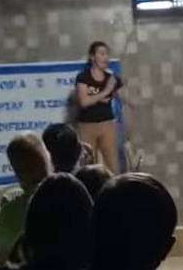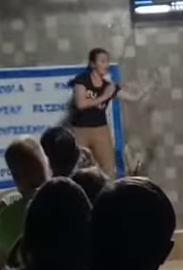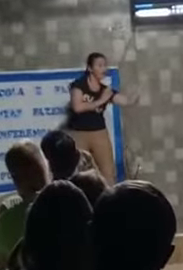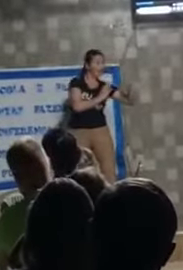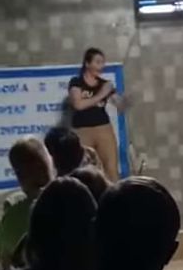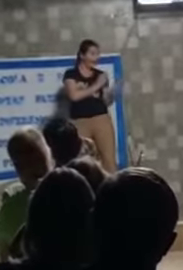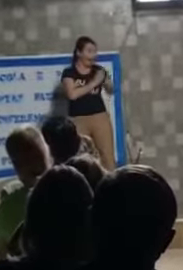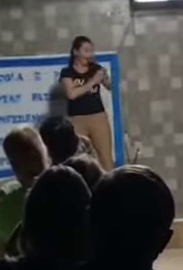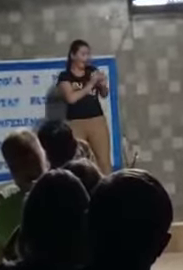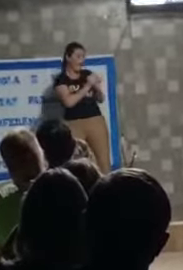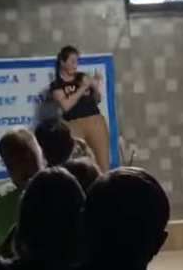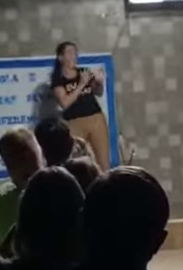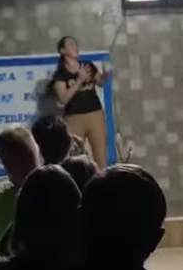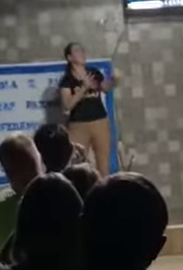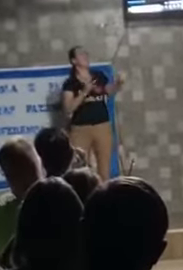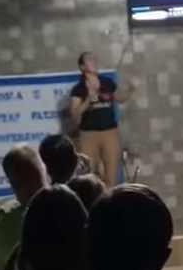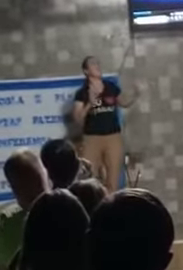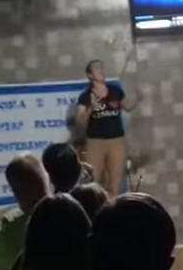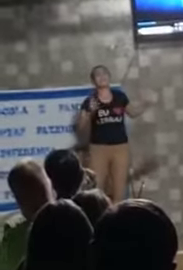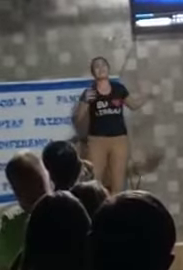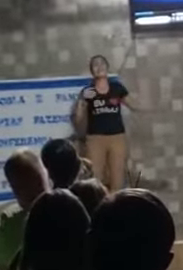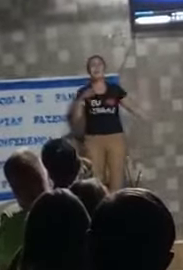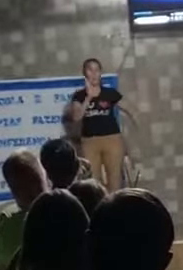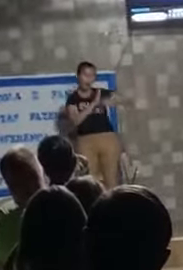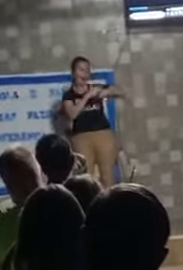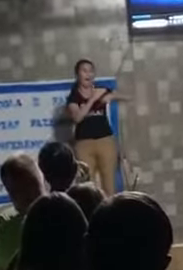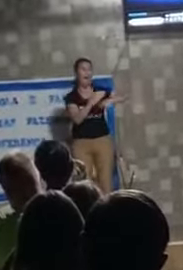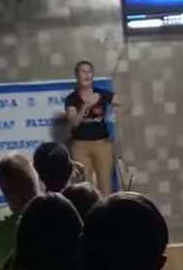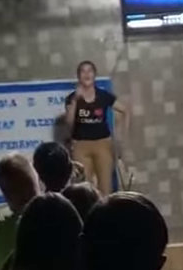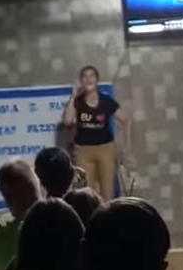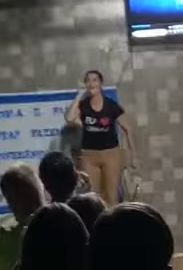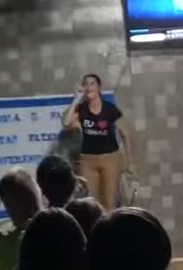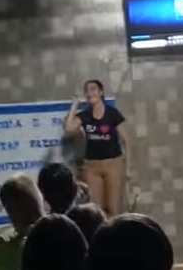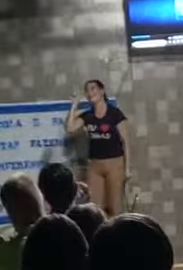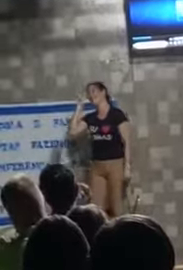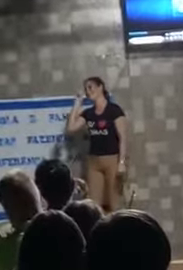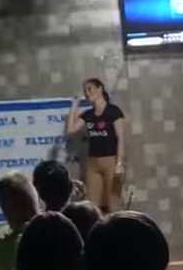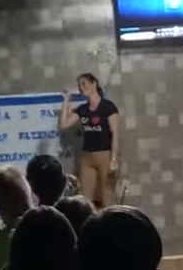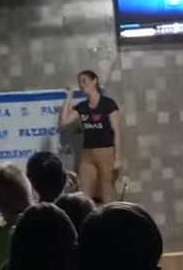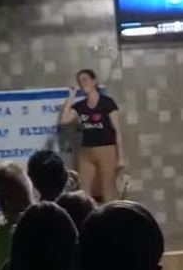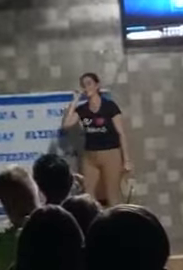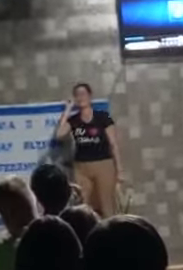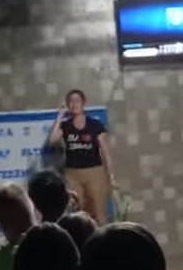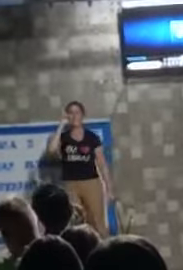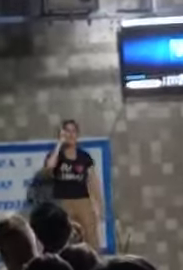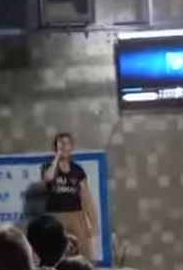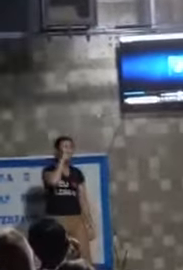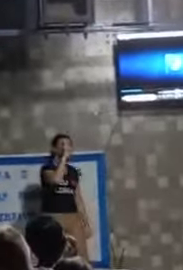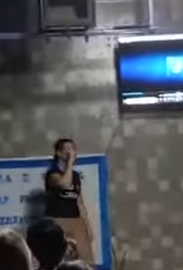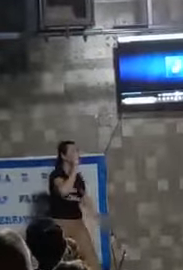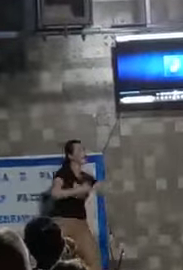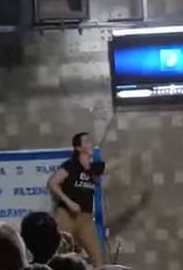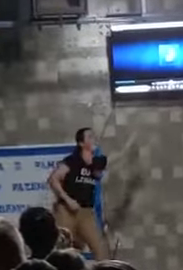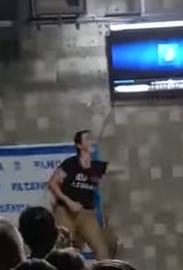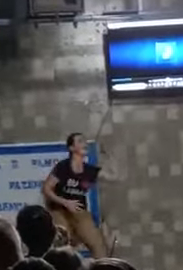já faz mais uma lembrança. Siga a luz que há lá